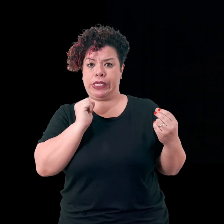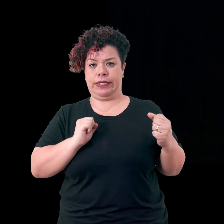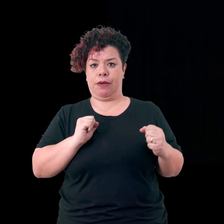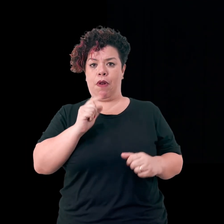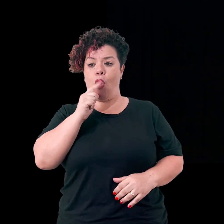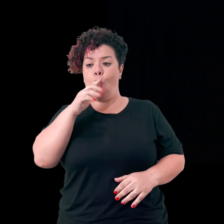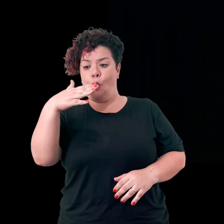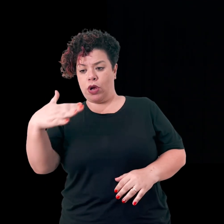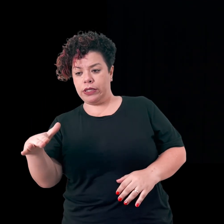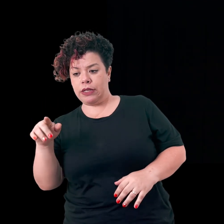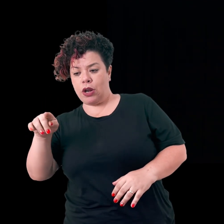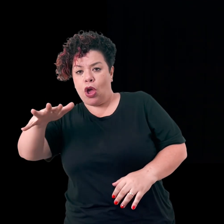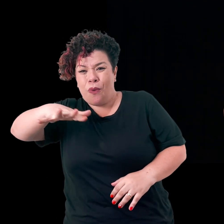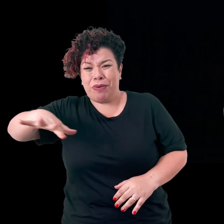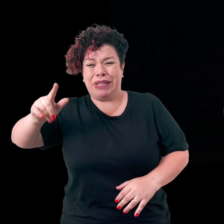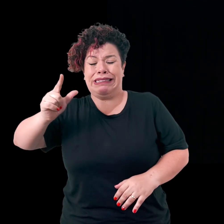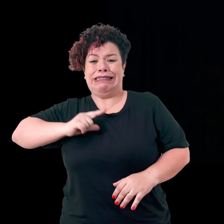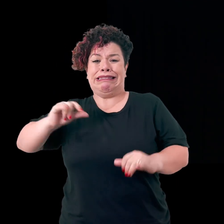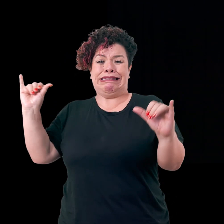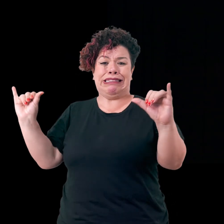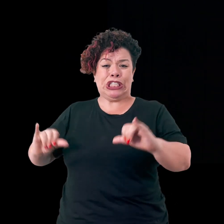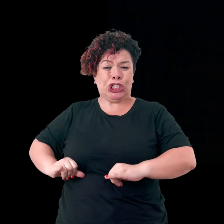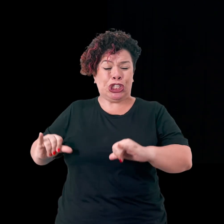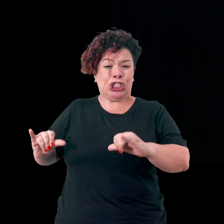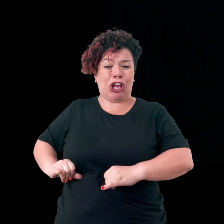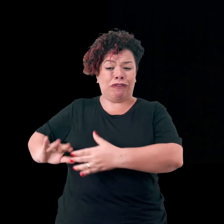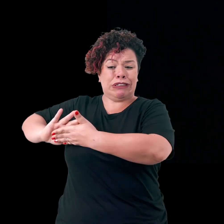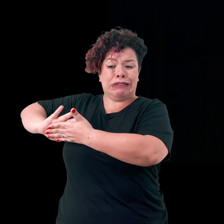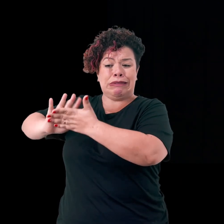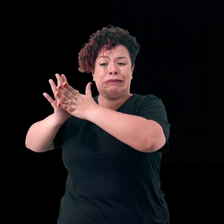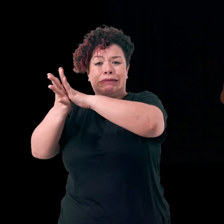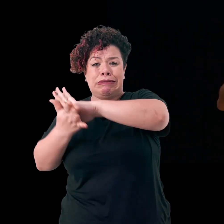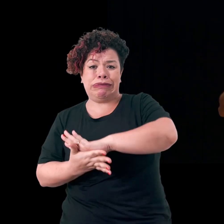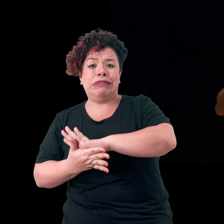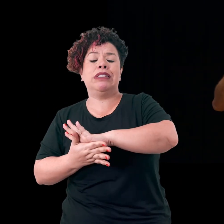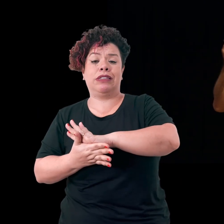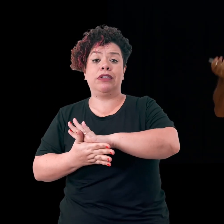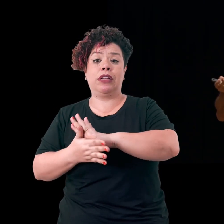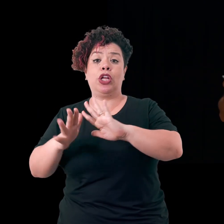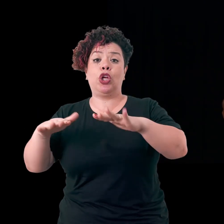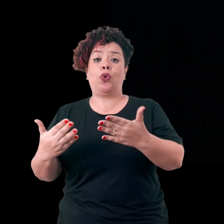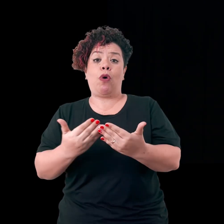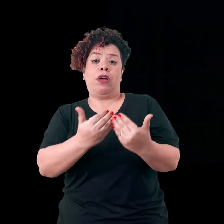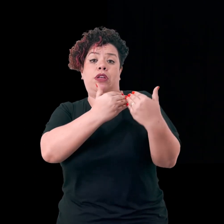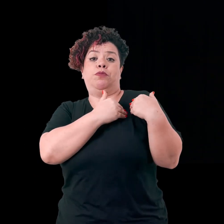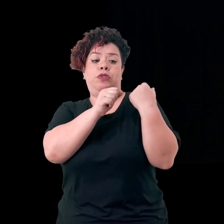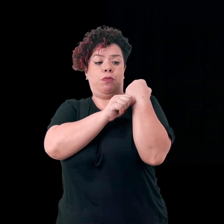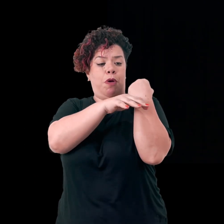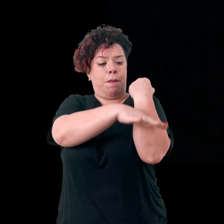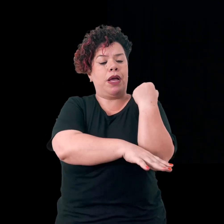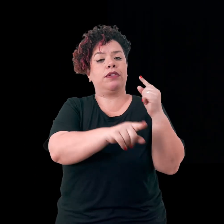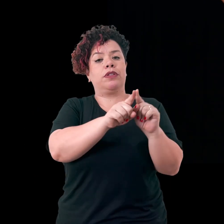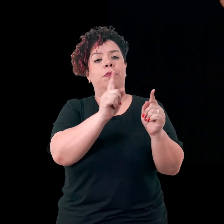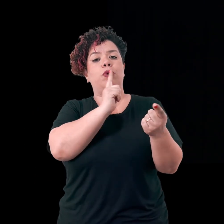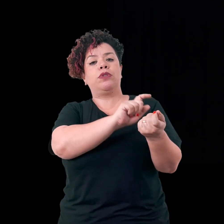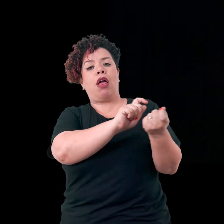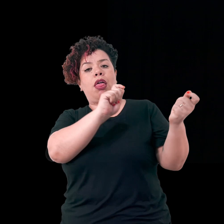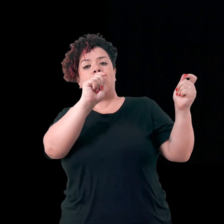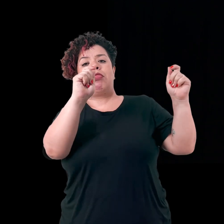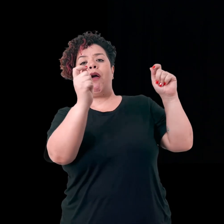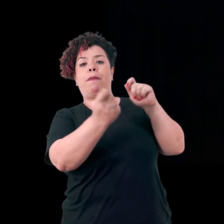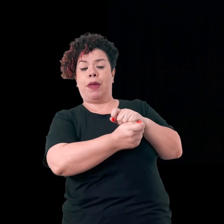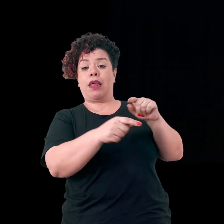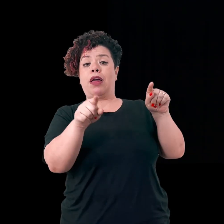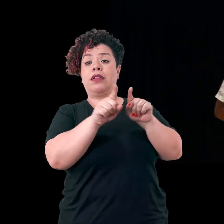oceano como um ambiente que sofre os impactos das mudanças e o papel do manguezal, por exemplo, na mitigação ou na adaptação, e aí